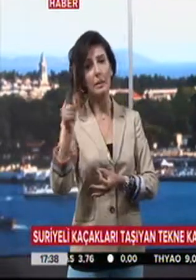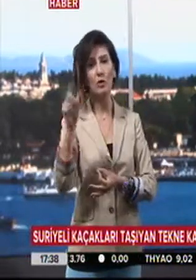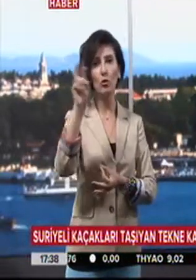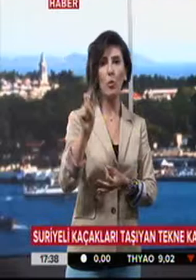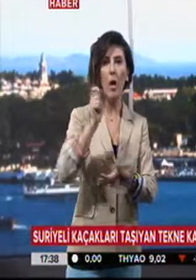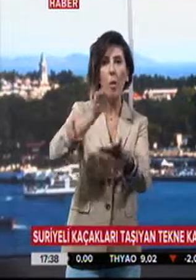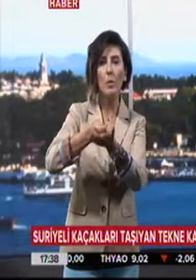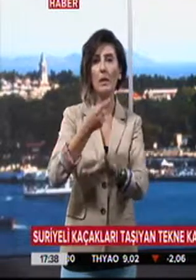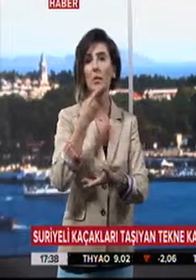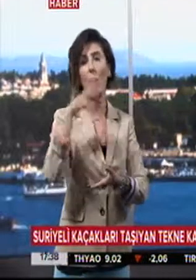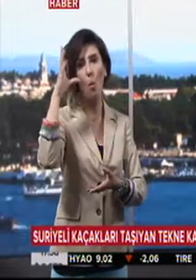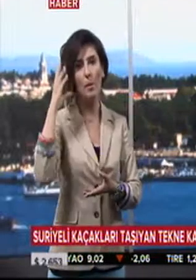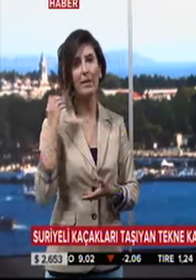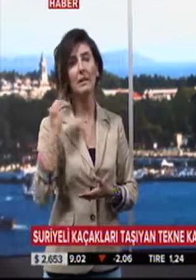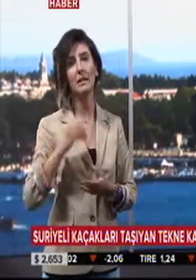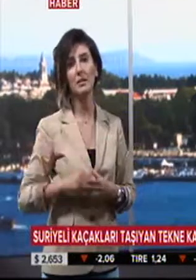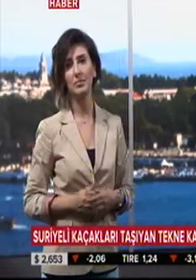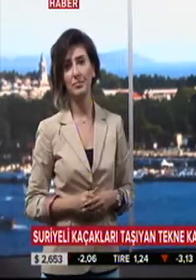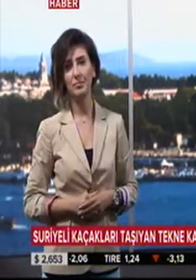ödediği öğrenildi.